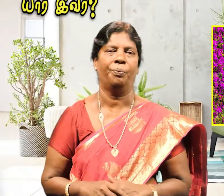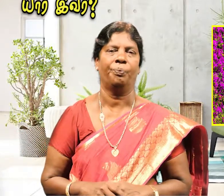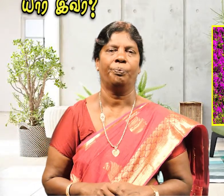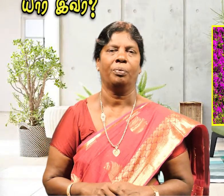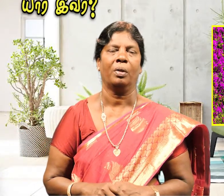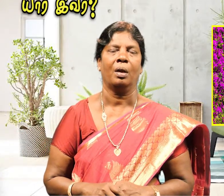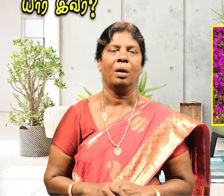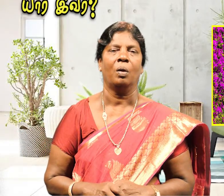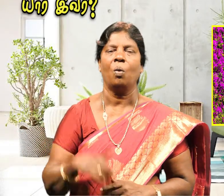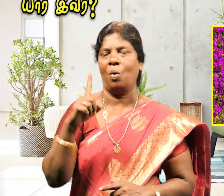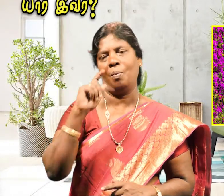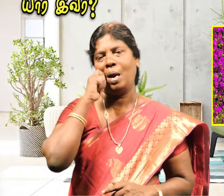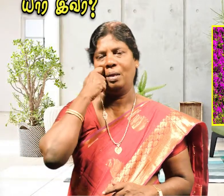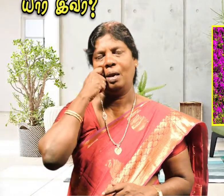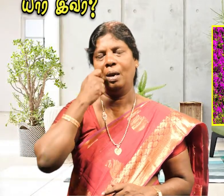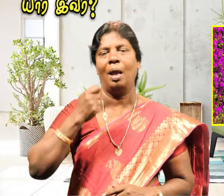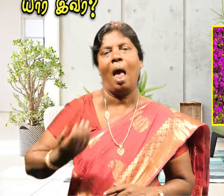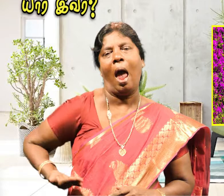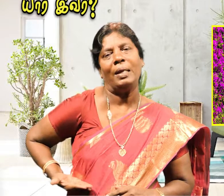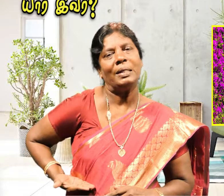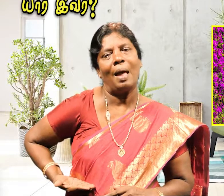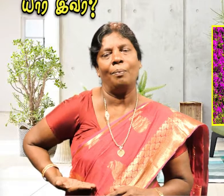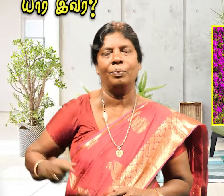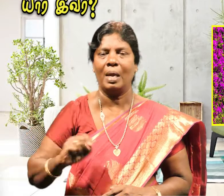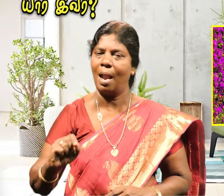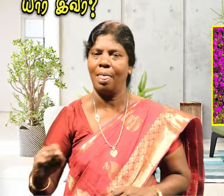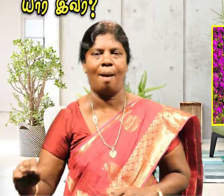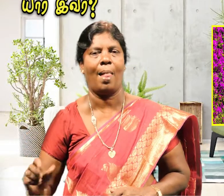இல்லையா. ஒரு மாணவன் தேர்வே இல்லாமல்